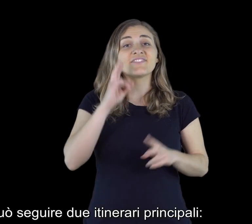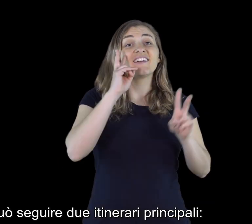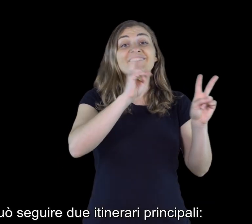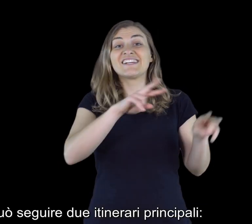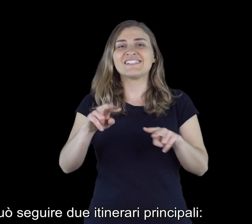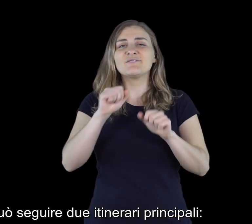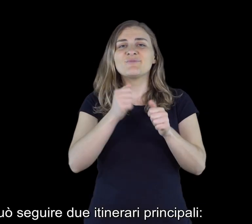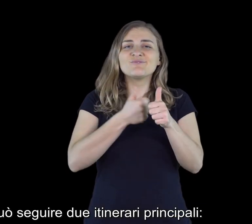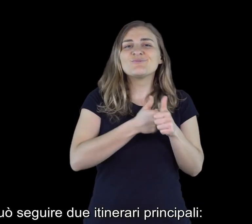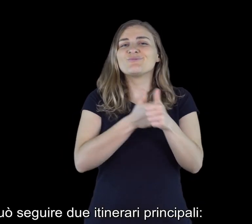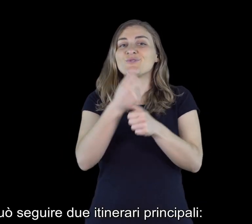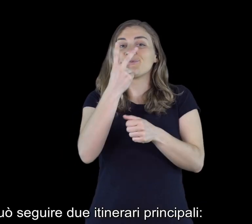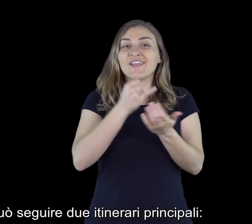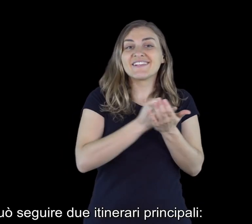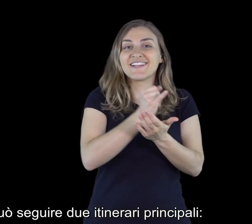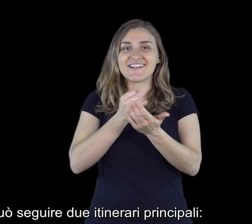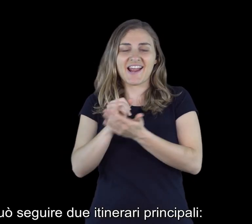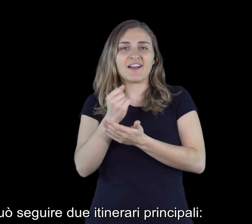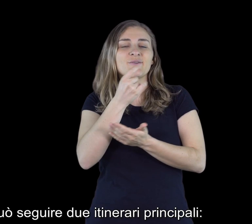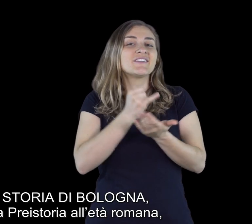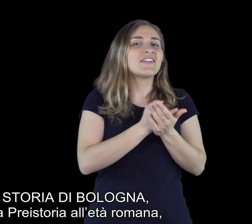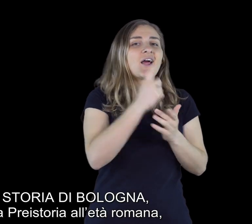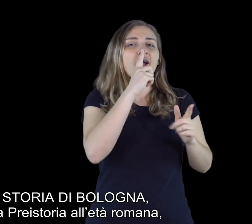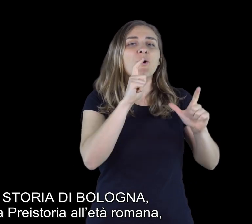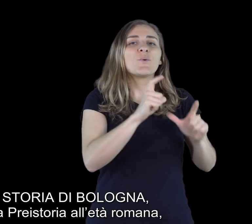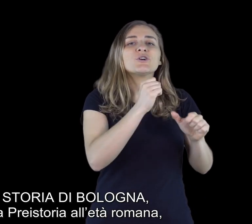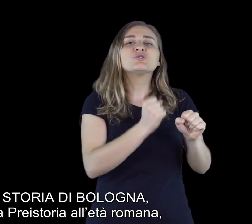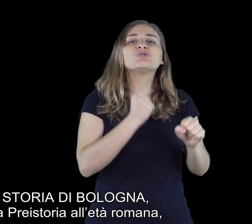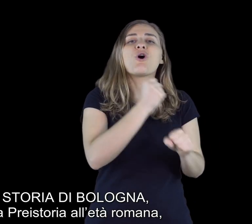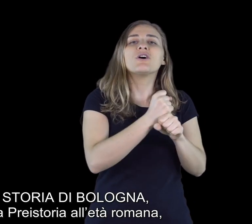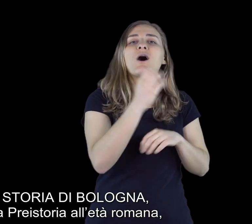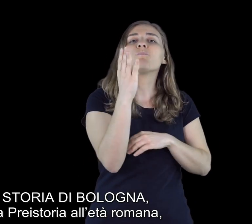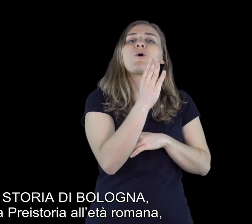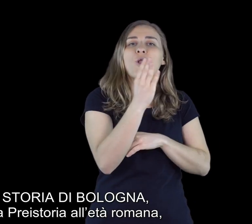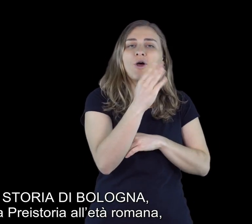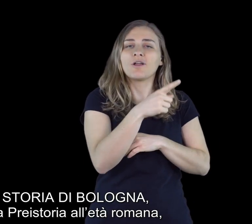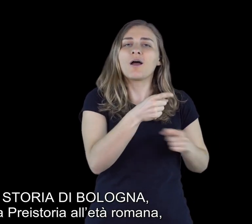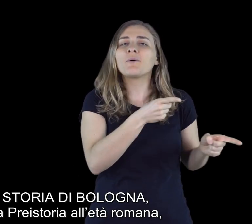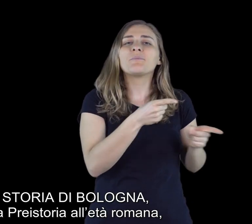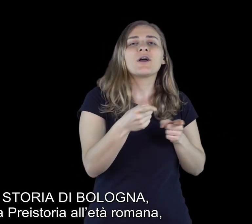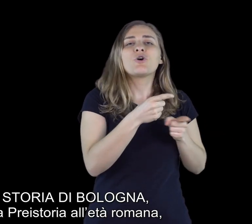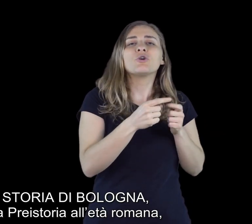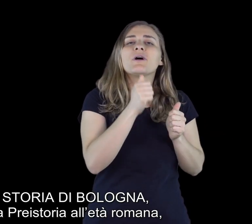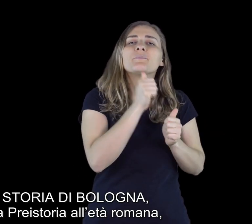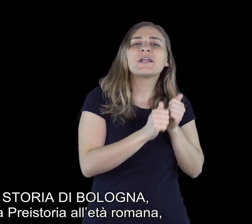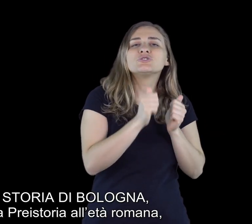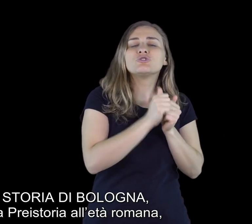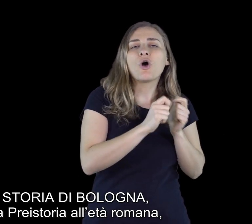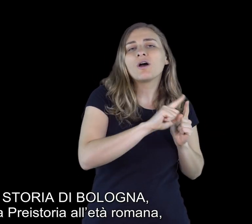la visita può seguire due itinerari principali la storia di bologna dalla preistoria all'età romana e le